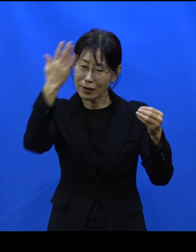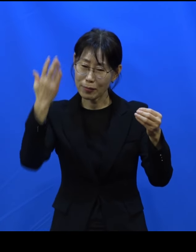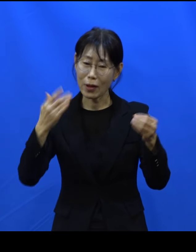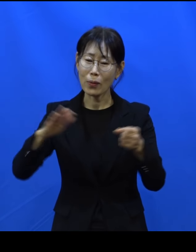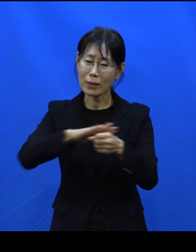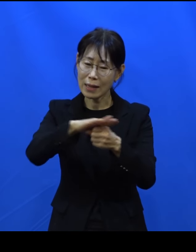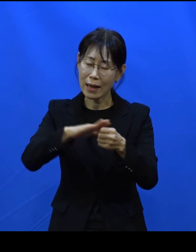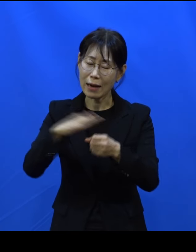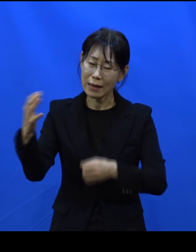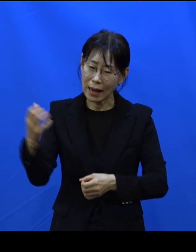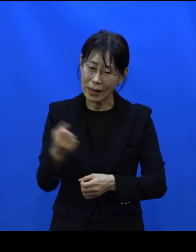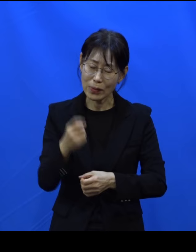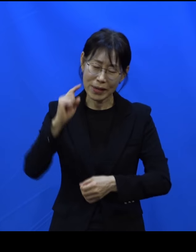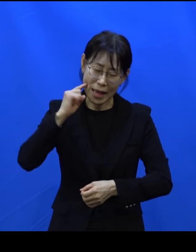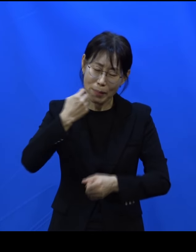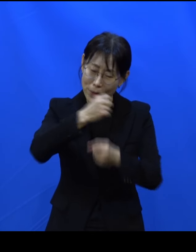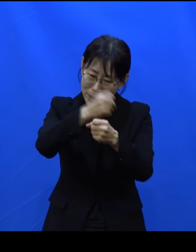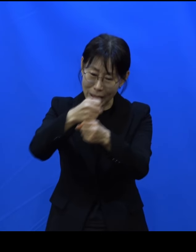있는.